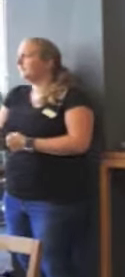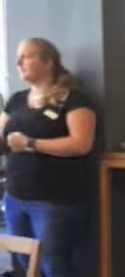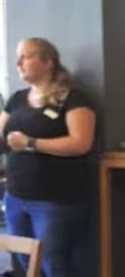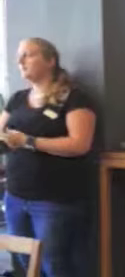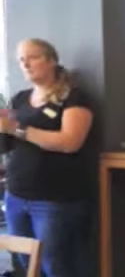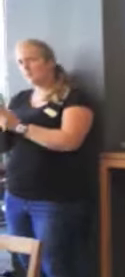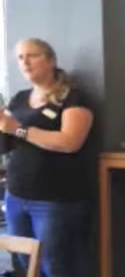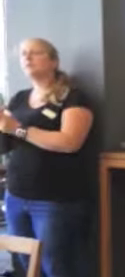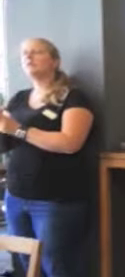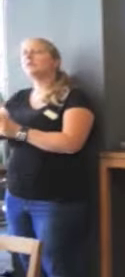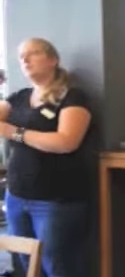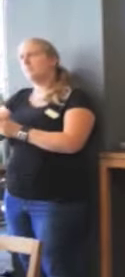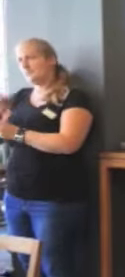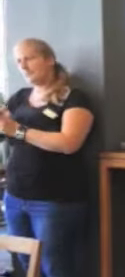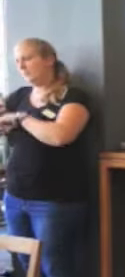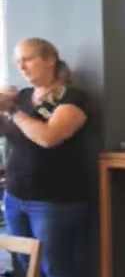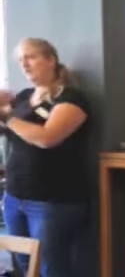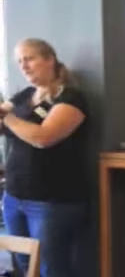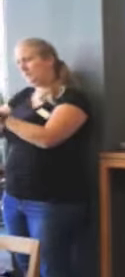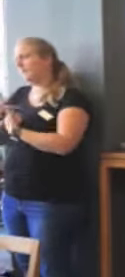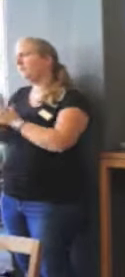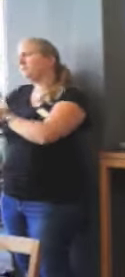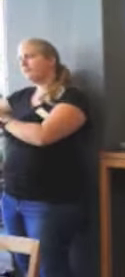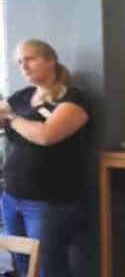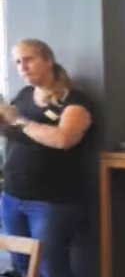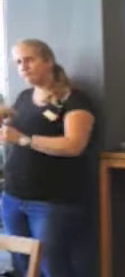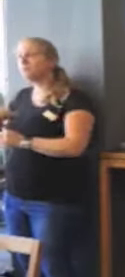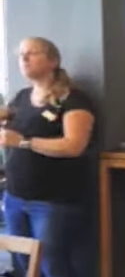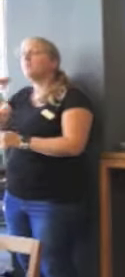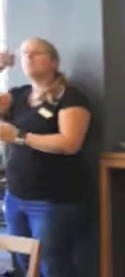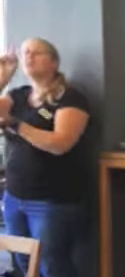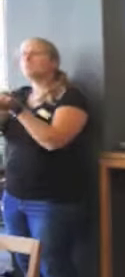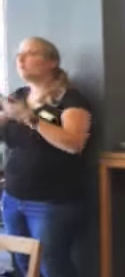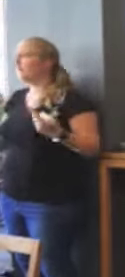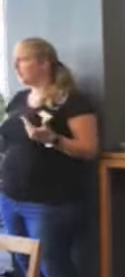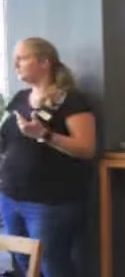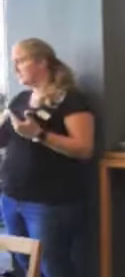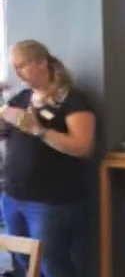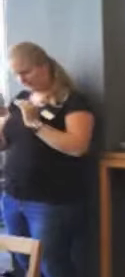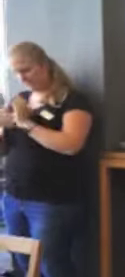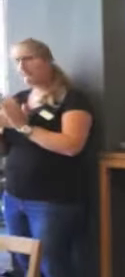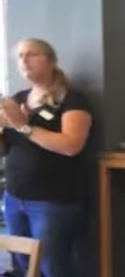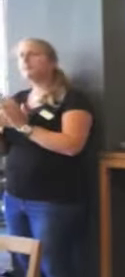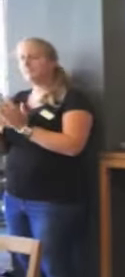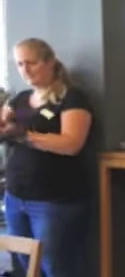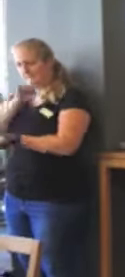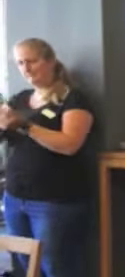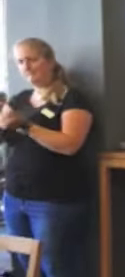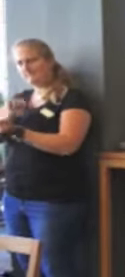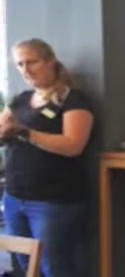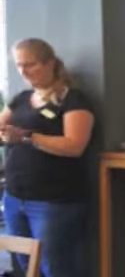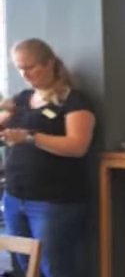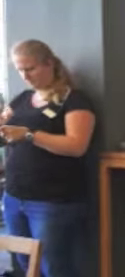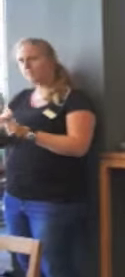Europeiska regionala utvecklingsfonden. Huvudmålet med projektet är att få en hållbar